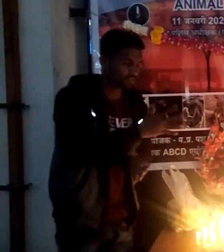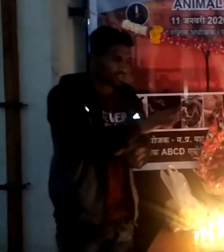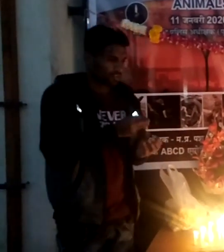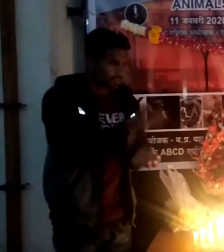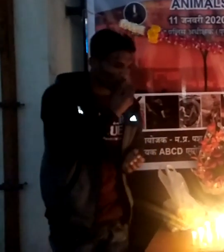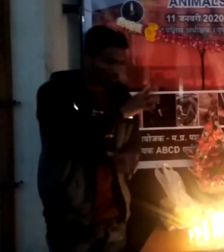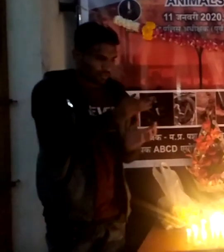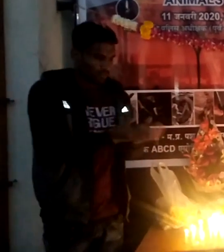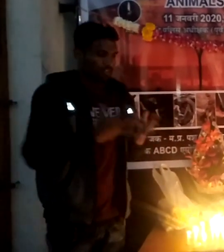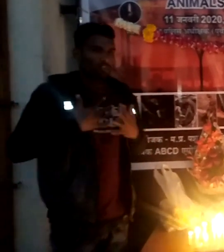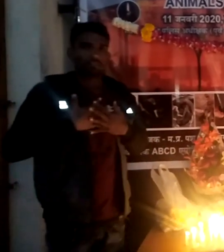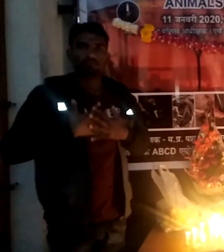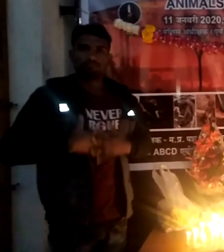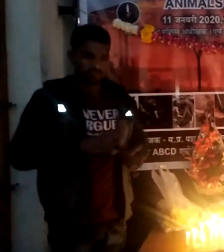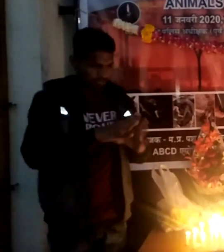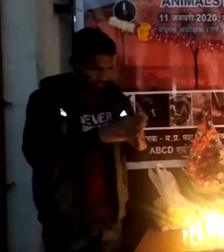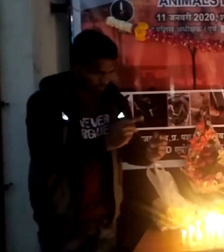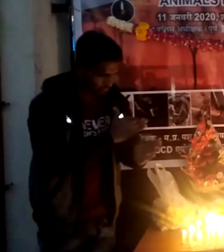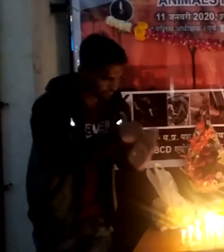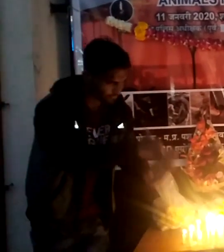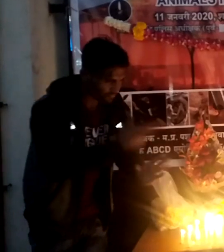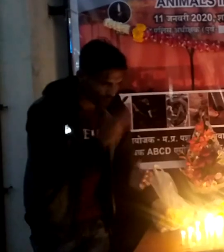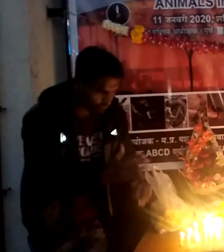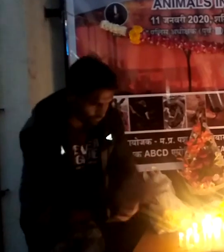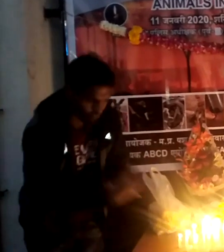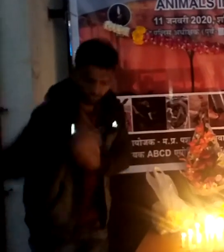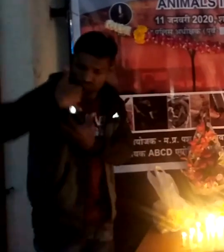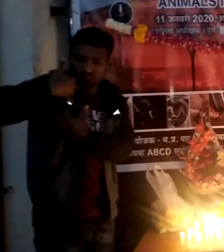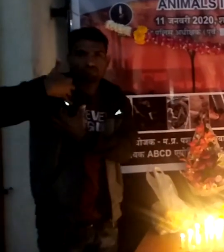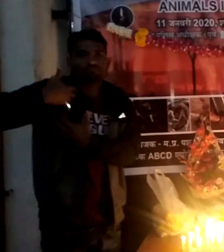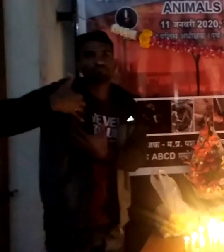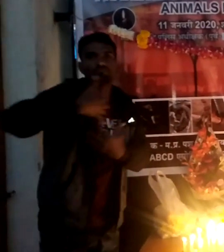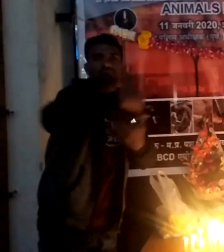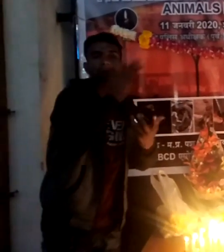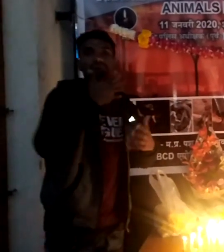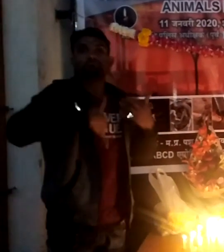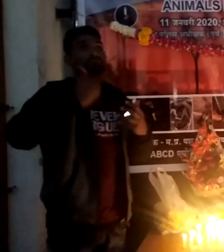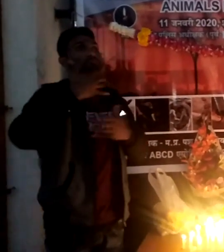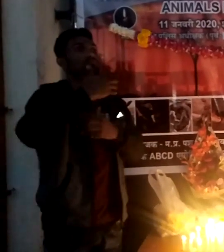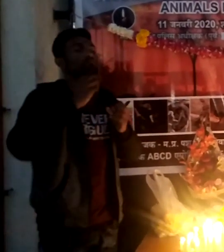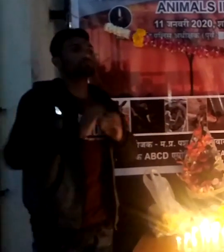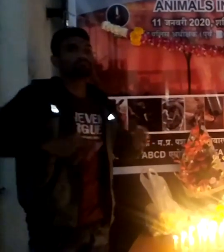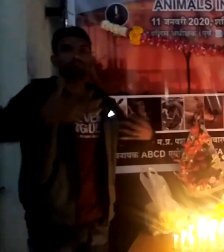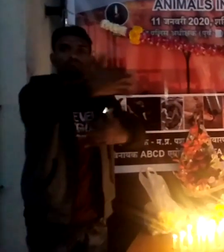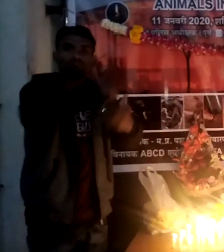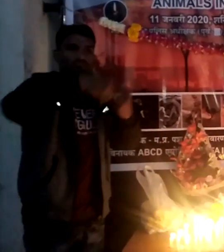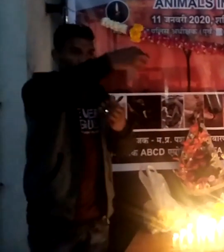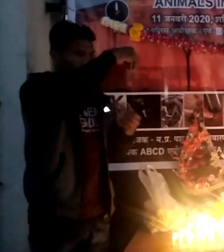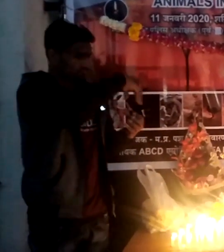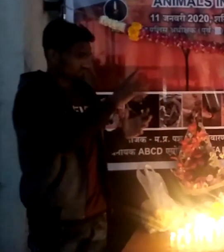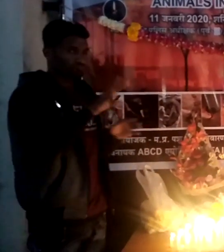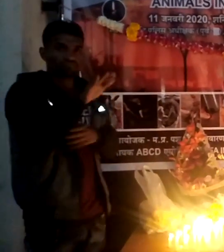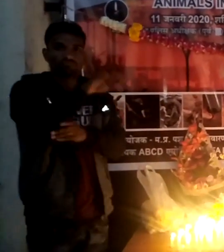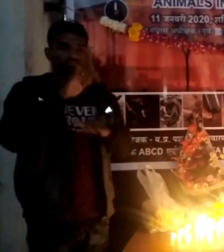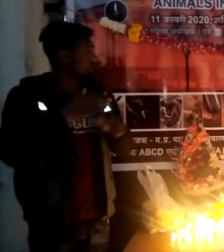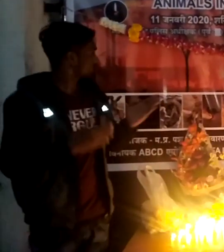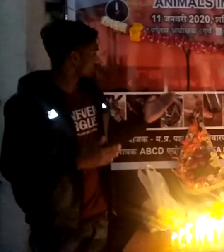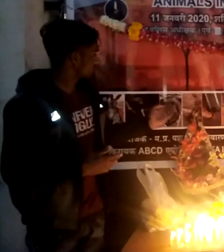सहानुभूति रखें, खाना पीना सब कुछ दें, ताकि उनकी आत्मा तृप्त हो, अपने साथ रखें, प्रेम करें उनके